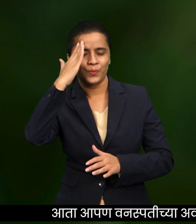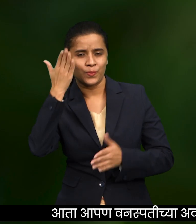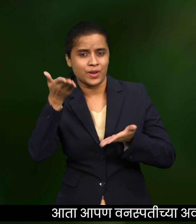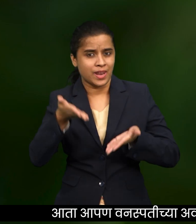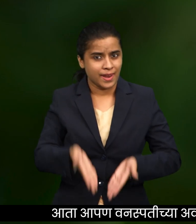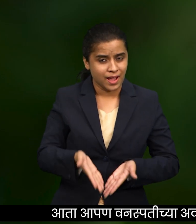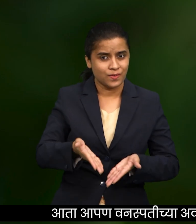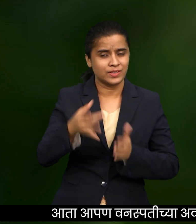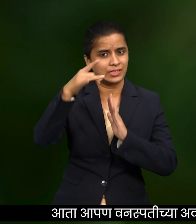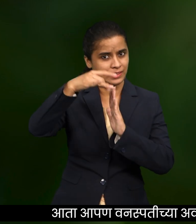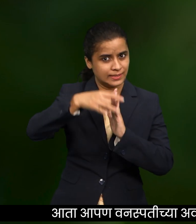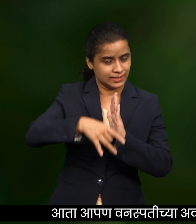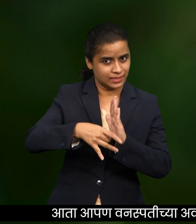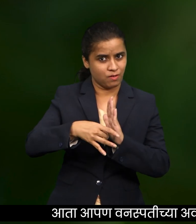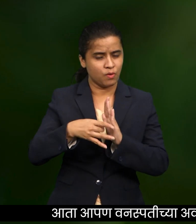तपशीलवार जाणून घेऊया.